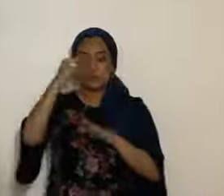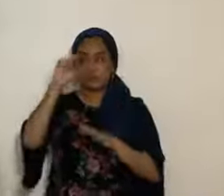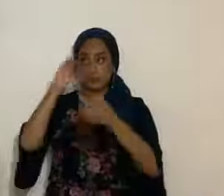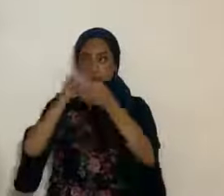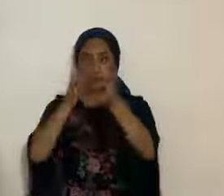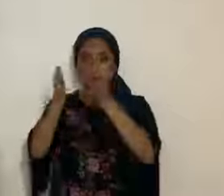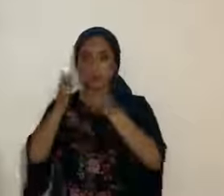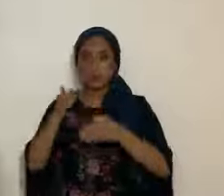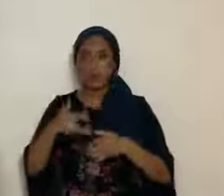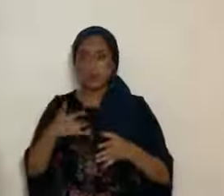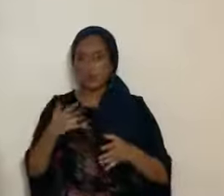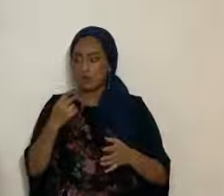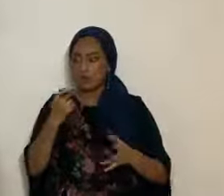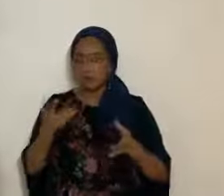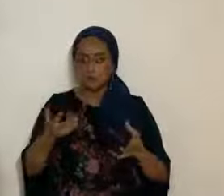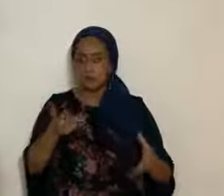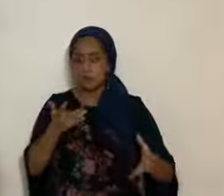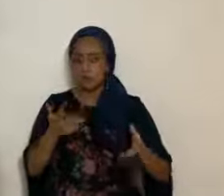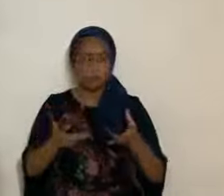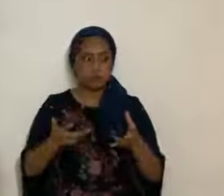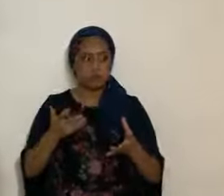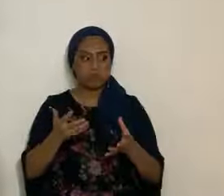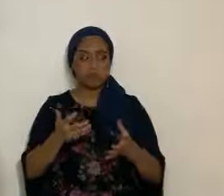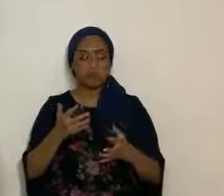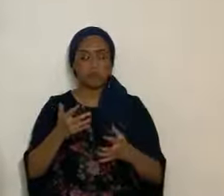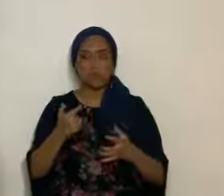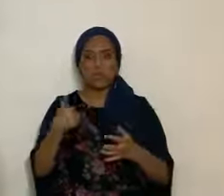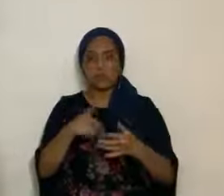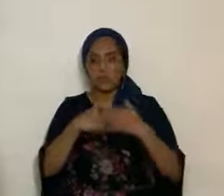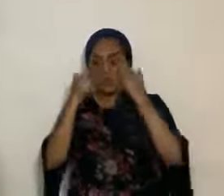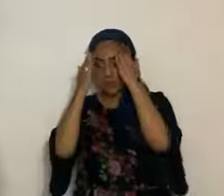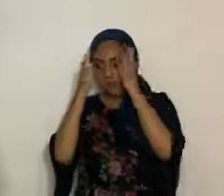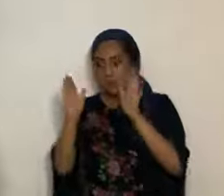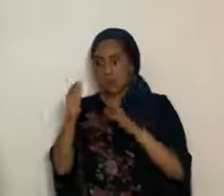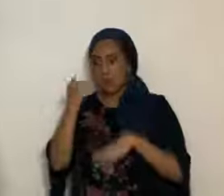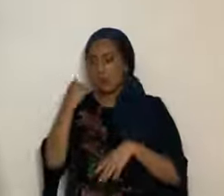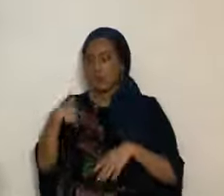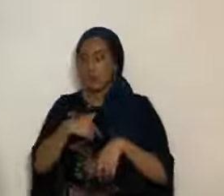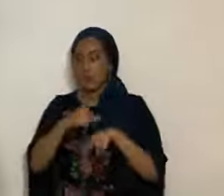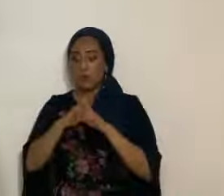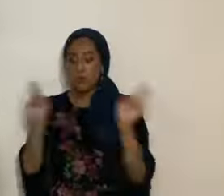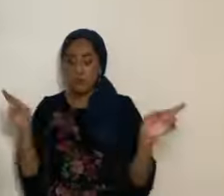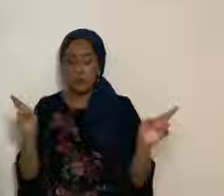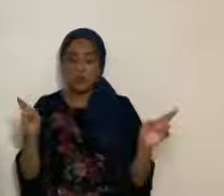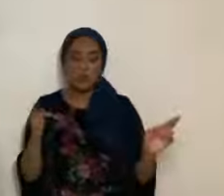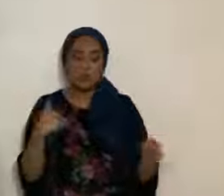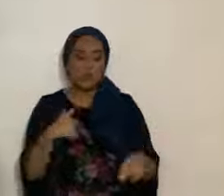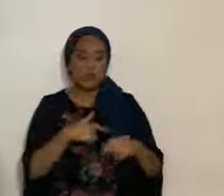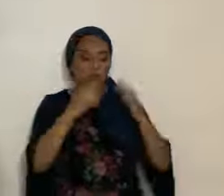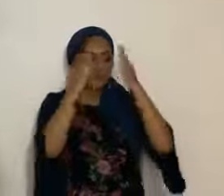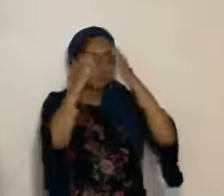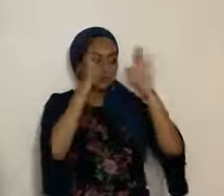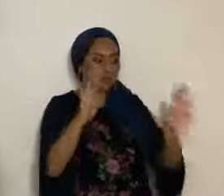sentimos inseguros. No sabemos si estamos preparados. No sabemos si somos los